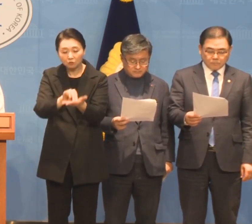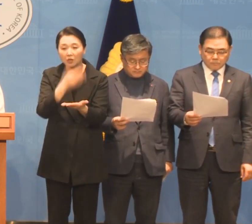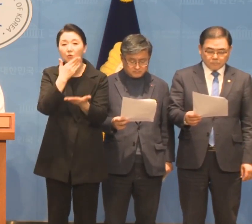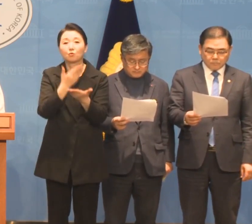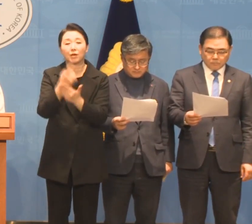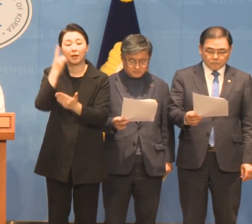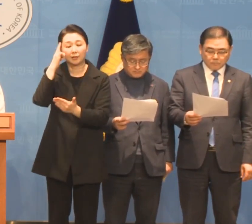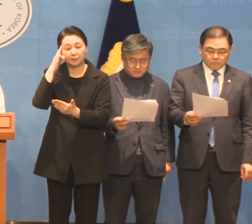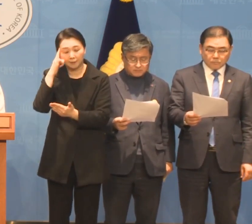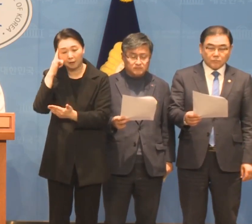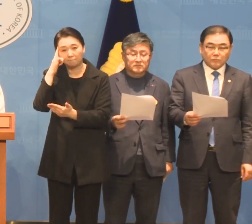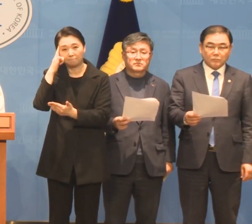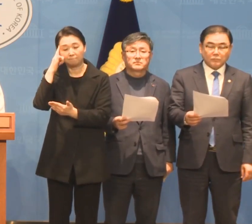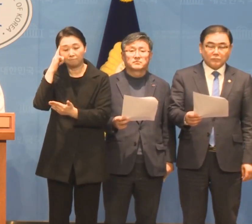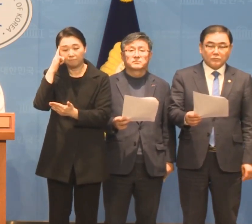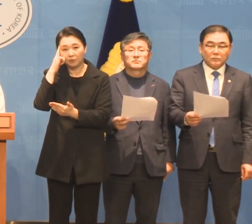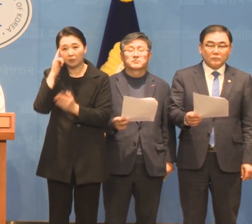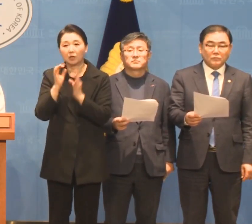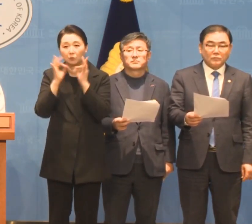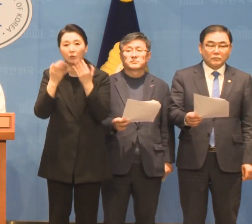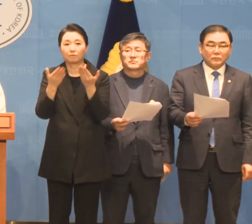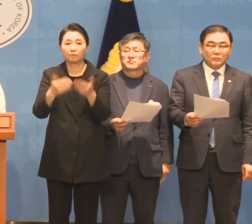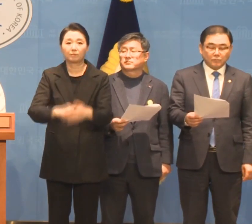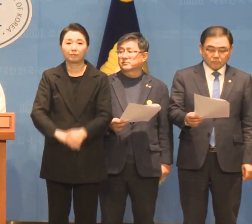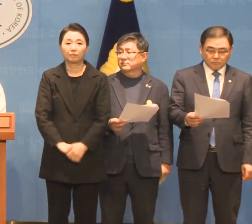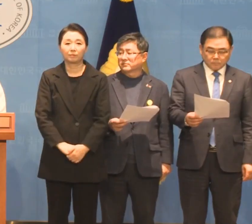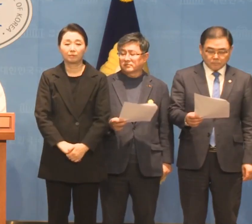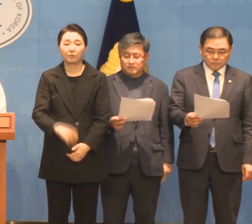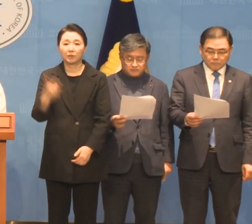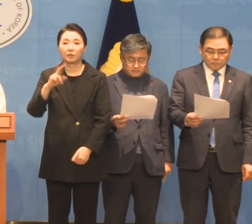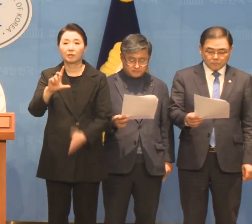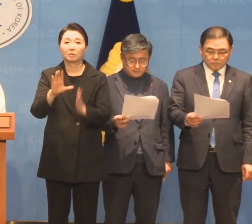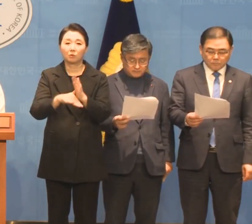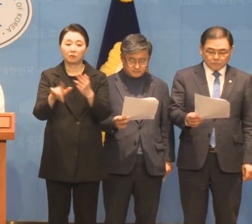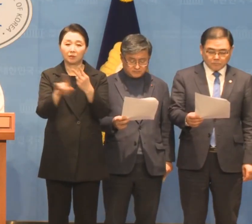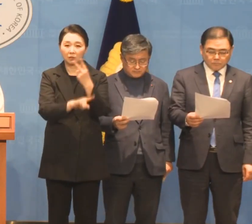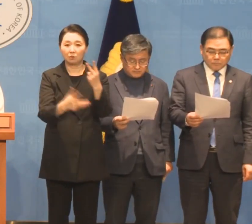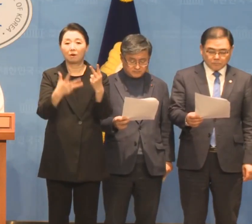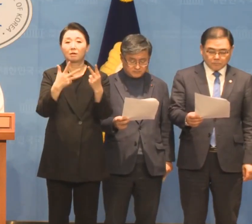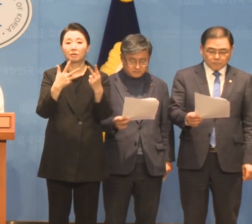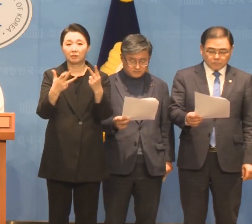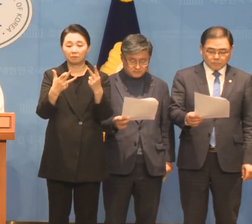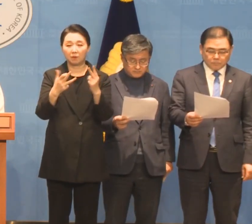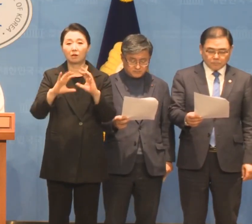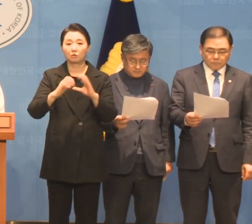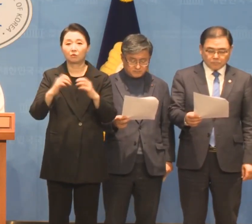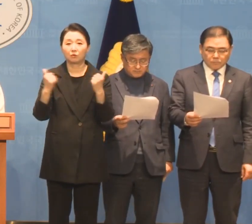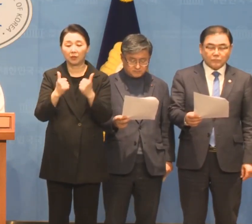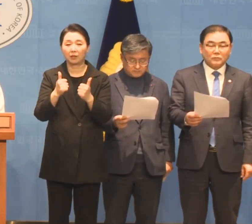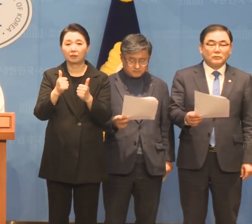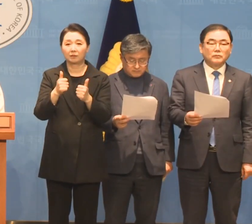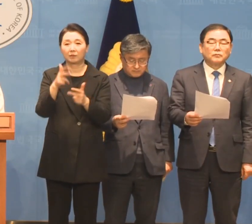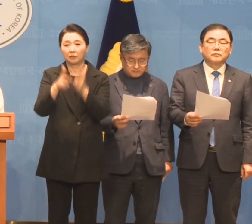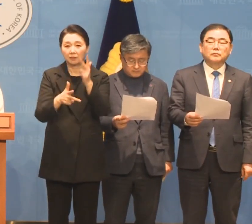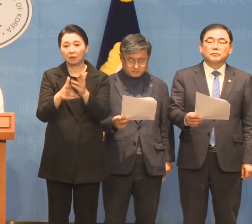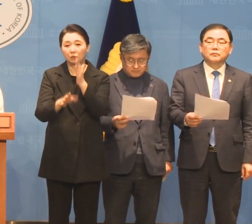적극 모색할 것을 약속드립니다. 2025년 2월 18일 국회